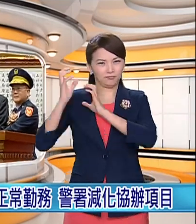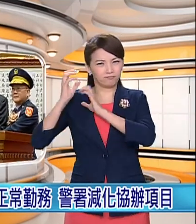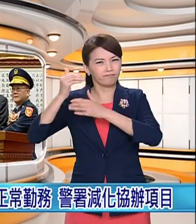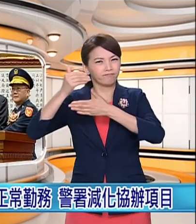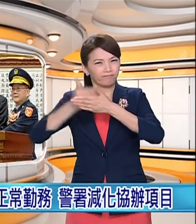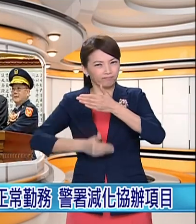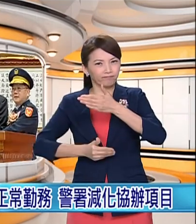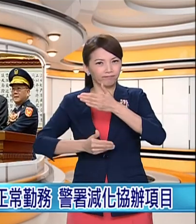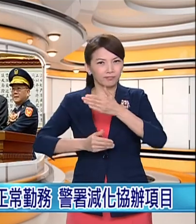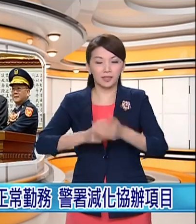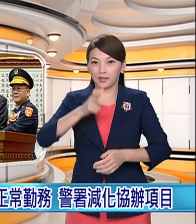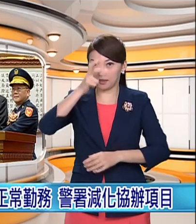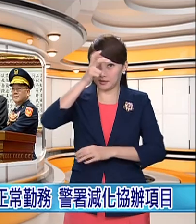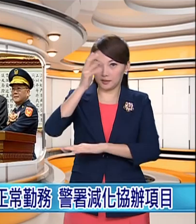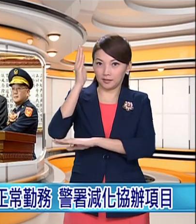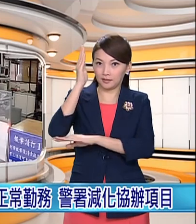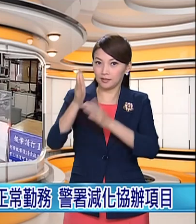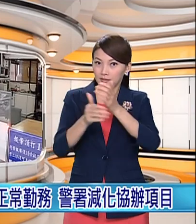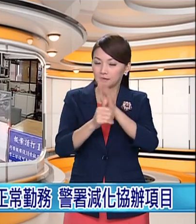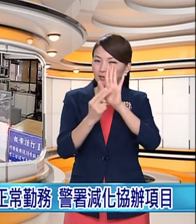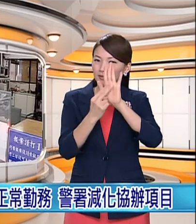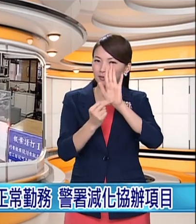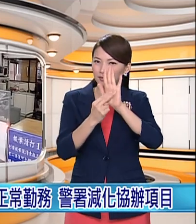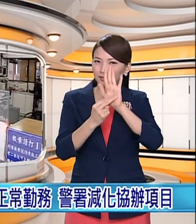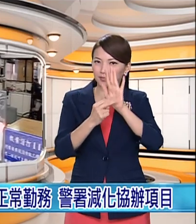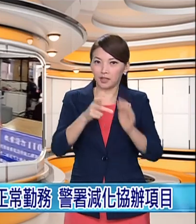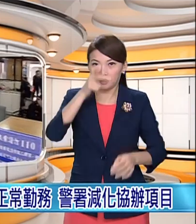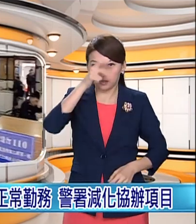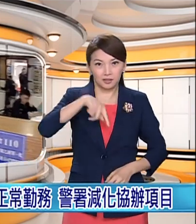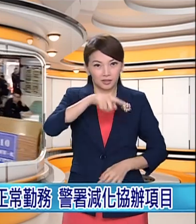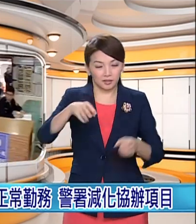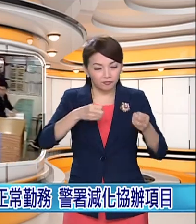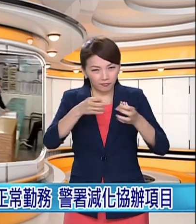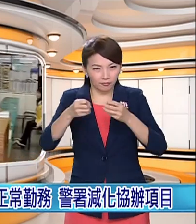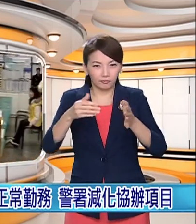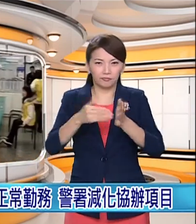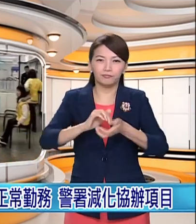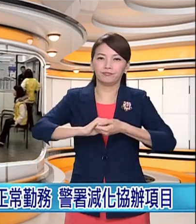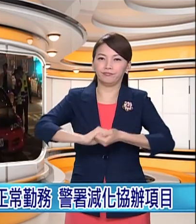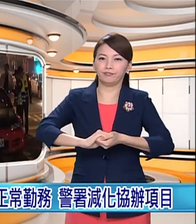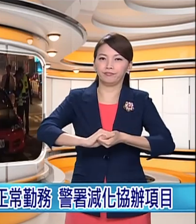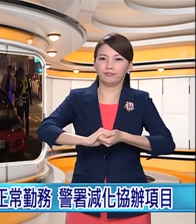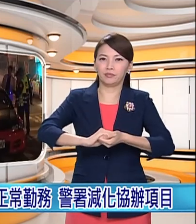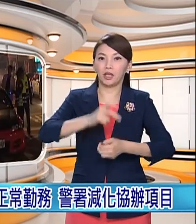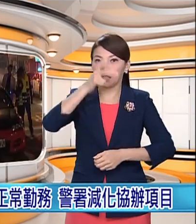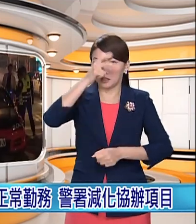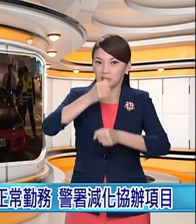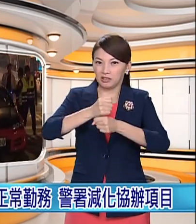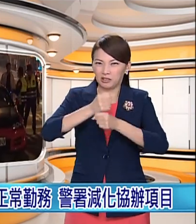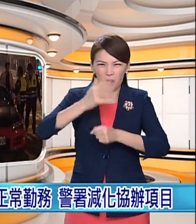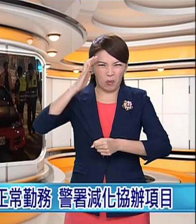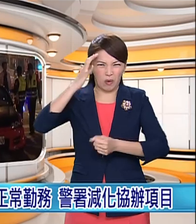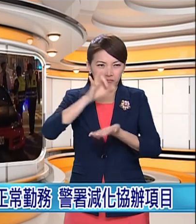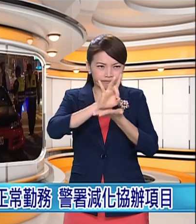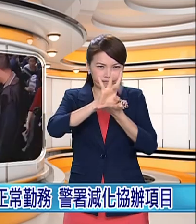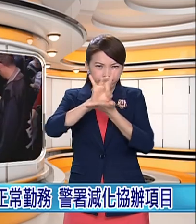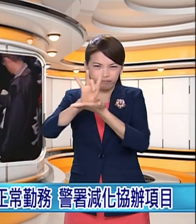责的业务范围，警政署表示，经过和基层员警的讨论之后，决议简化警察协办业务